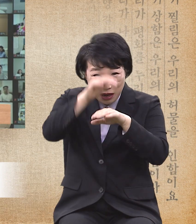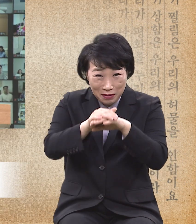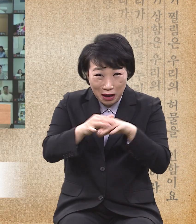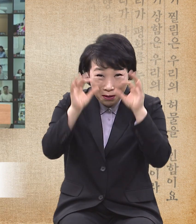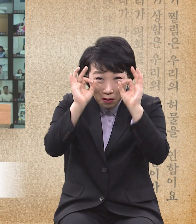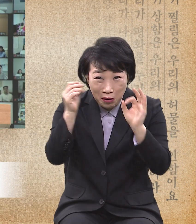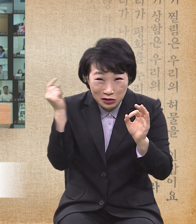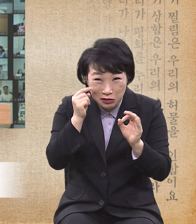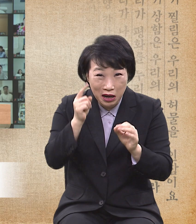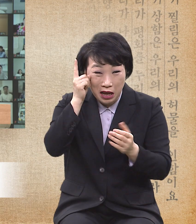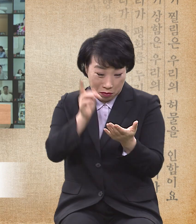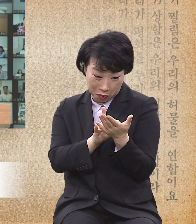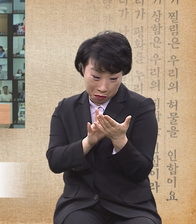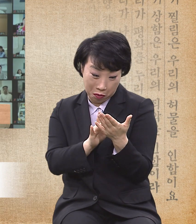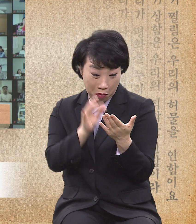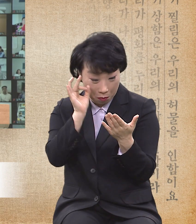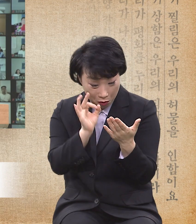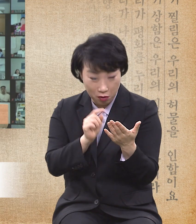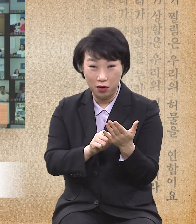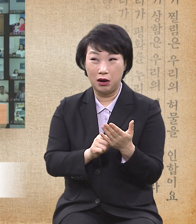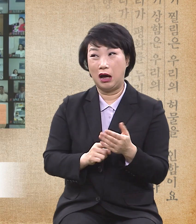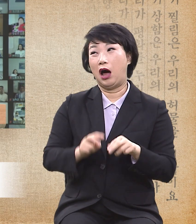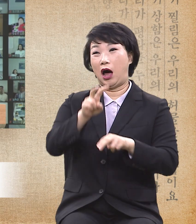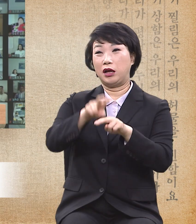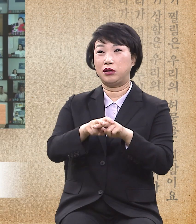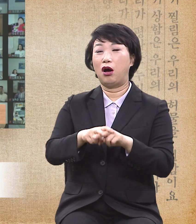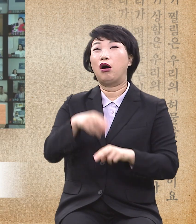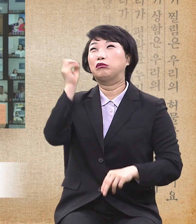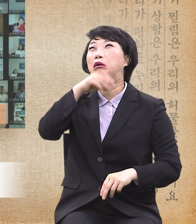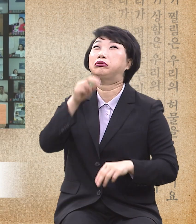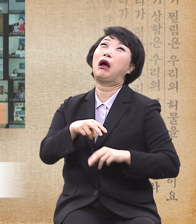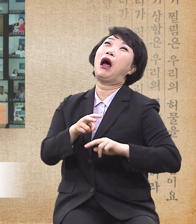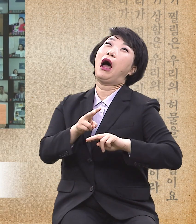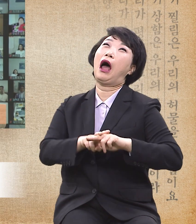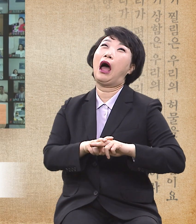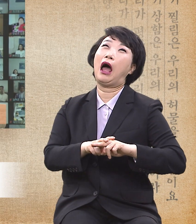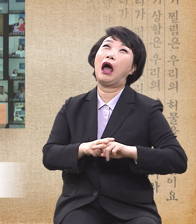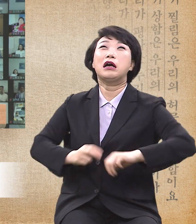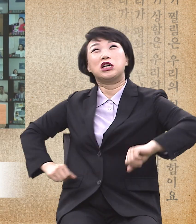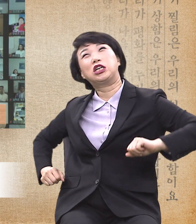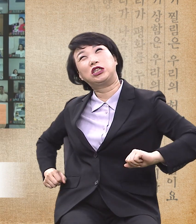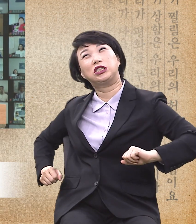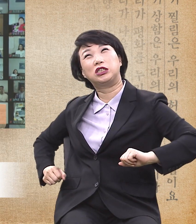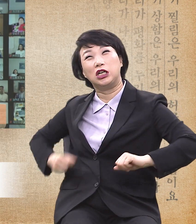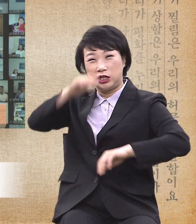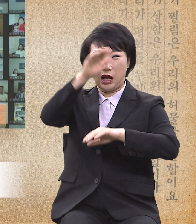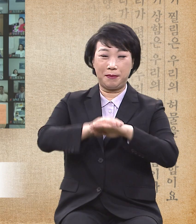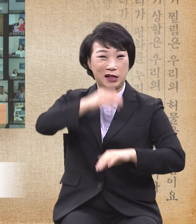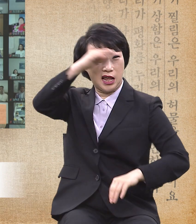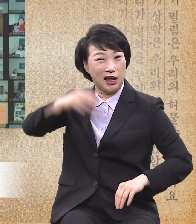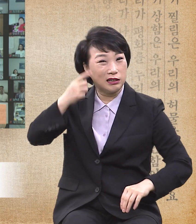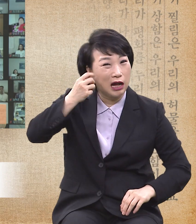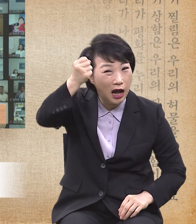듣고, 스마트폰이라도 듣고, 앉아서 아무렇게라도 예배라도 드리면 다행인 것이지.